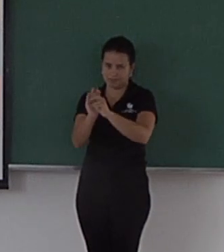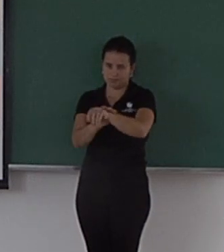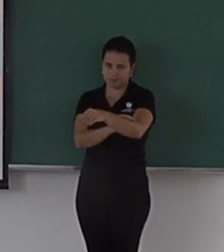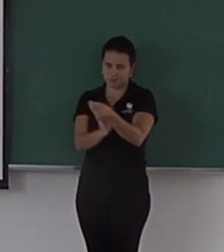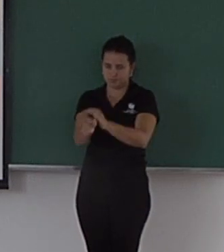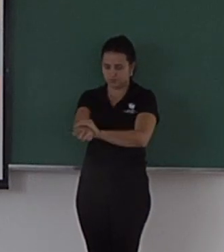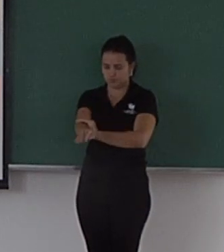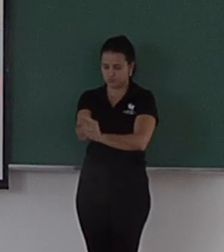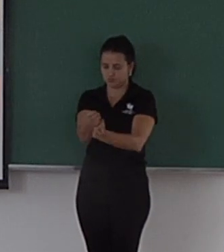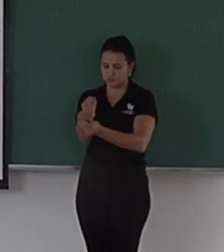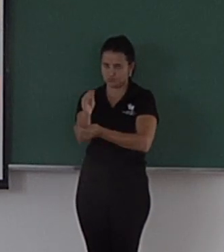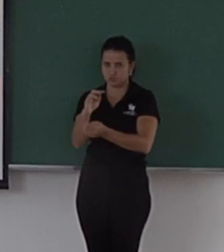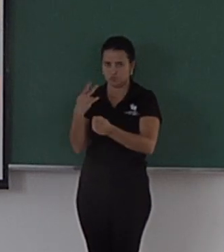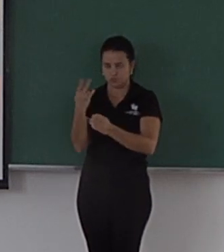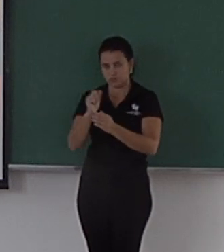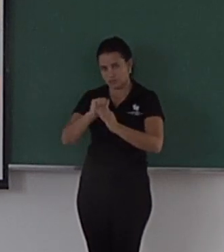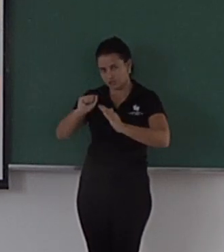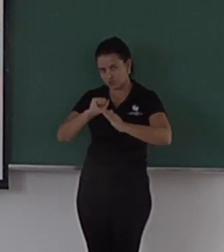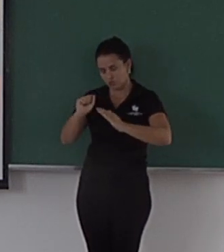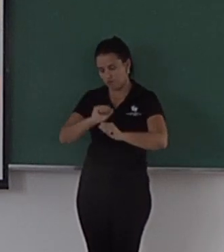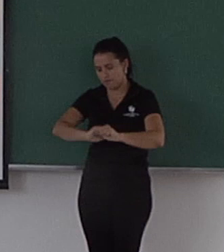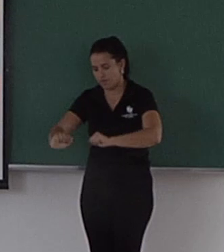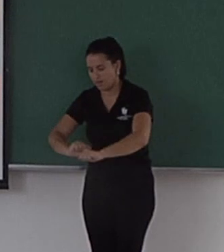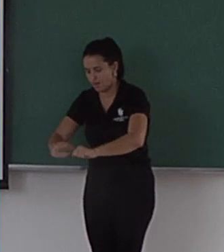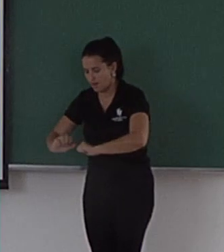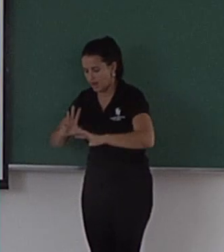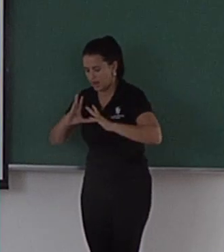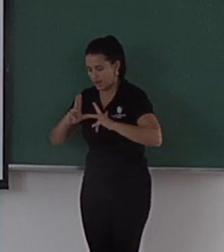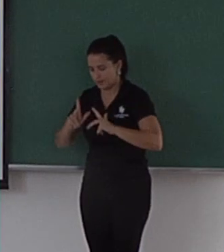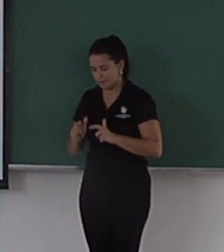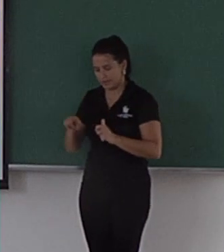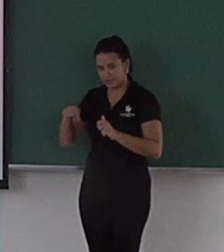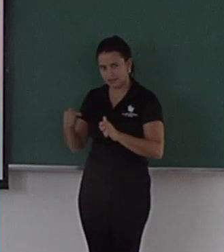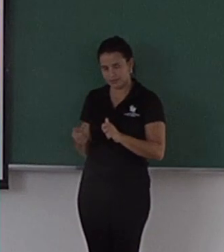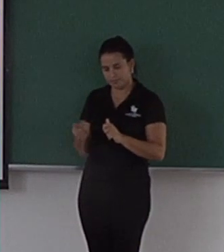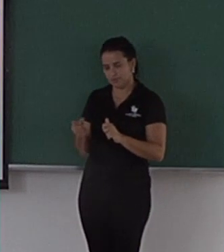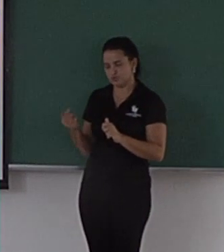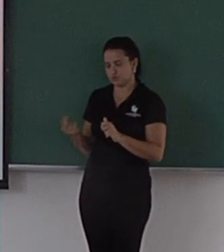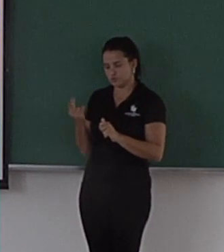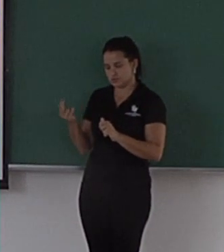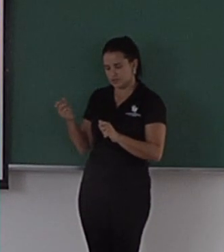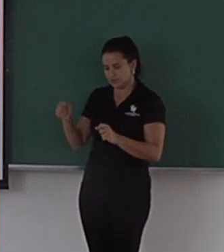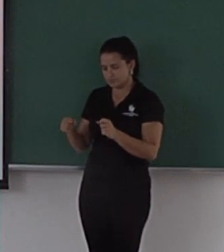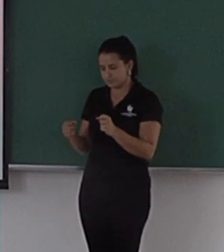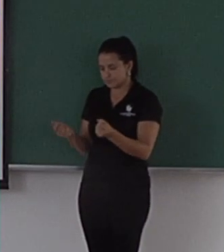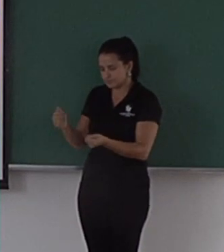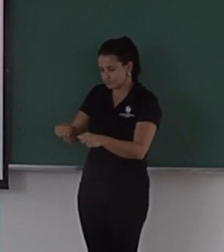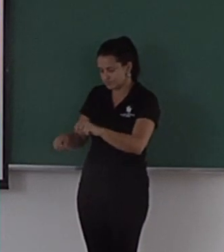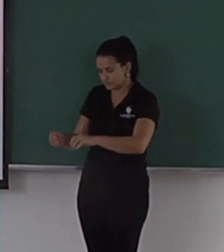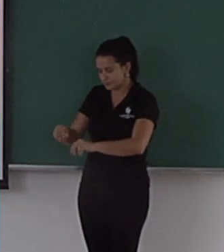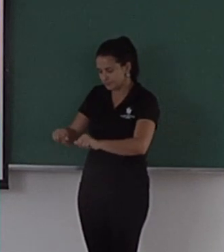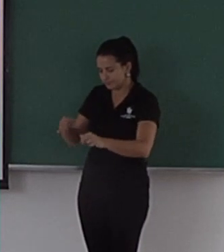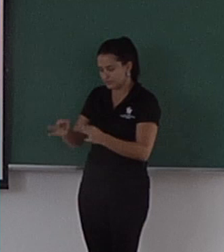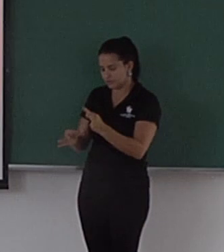usa essa escova para limpar e depois desgermar o paciente que apresenta queimadura. Vocês